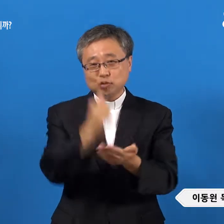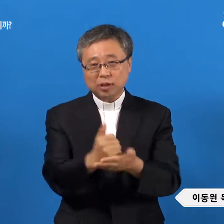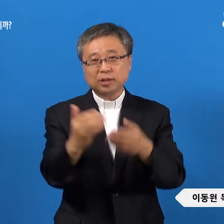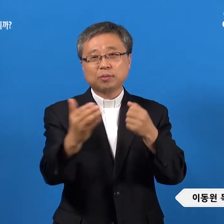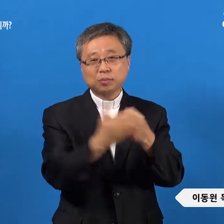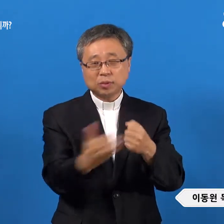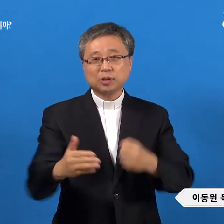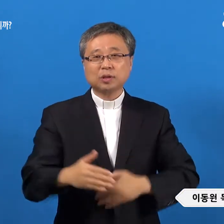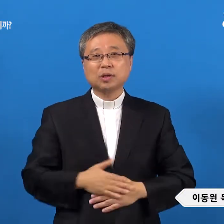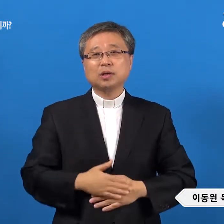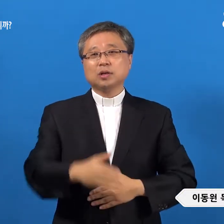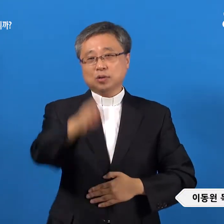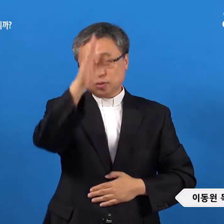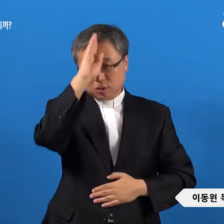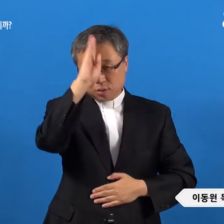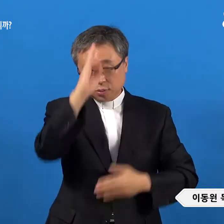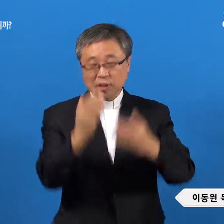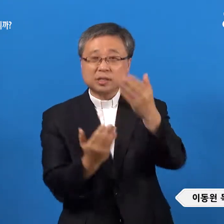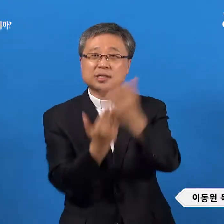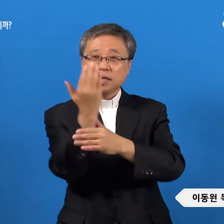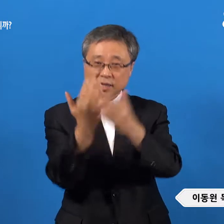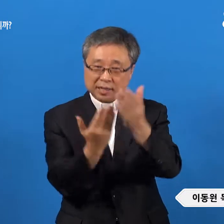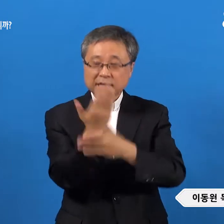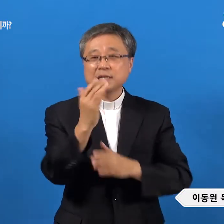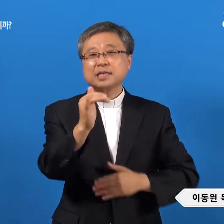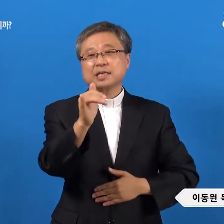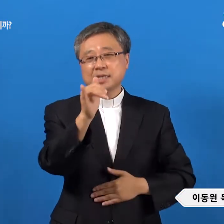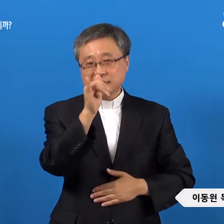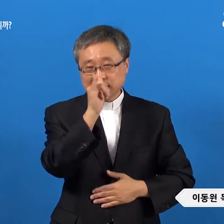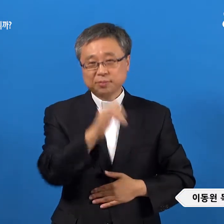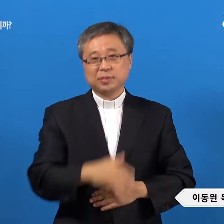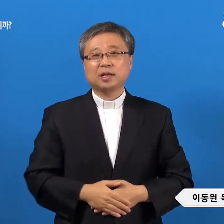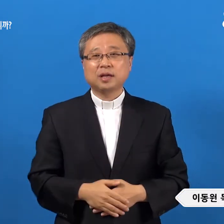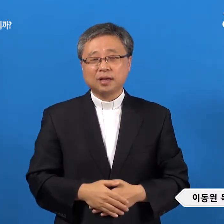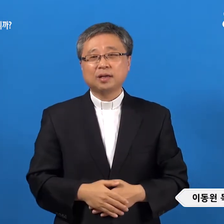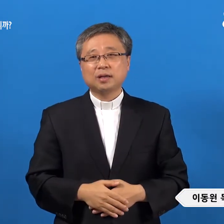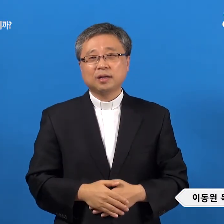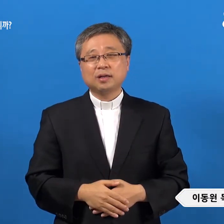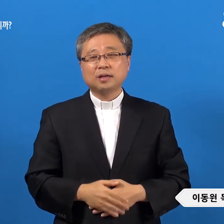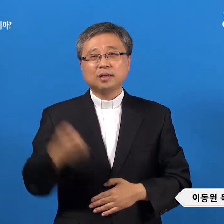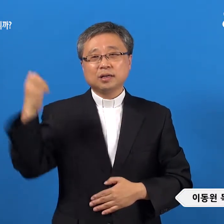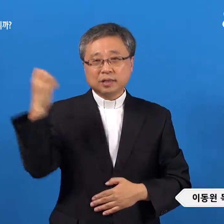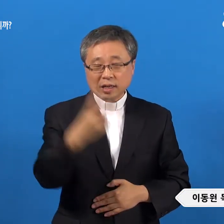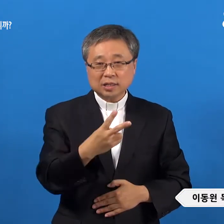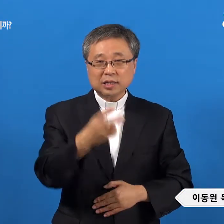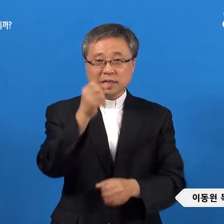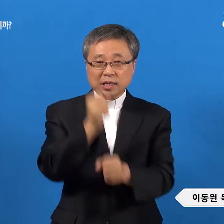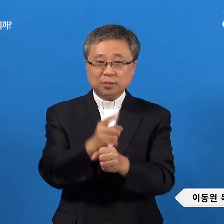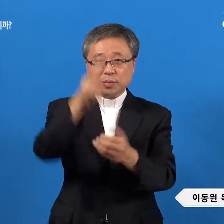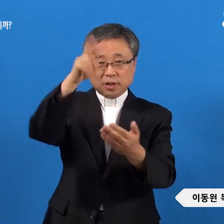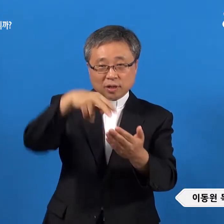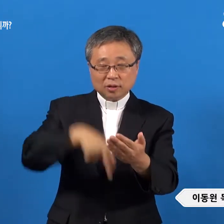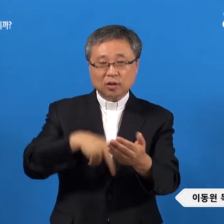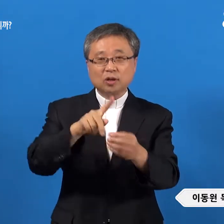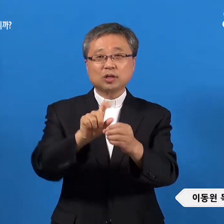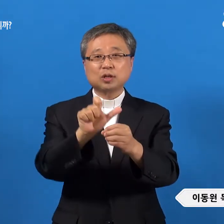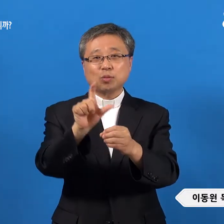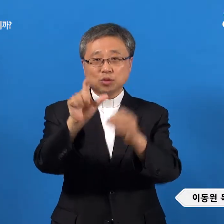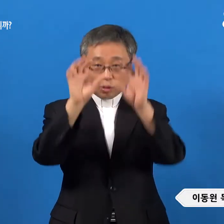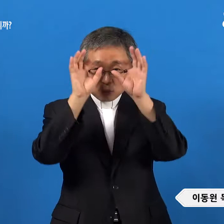때문에 질병이 초래될 수도 있습니다. 다시 이미 읽었던 15절을 조심성스럽게